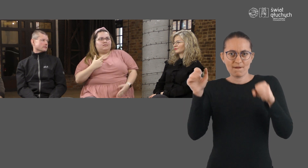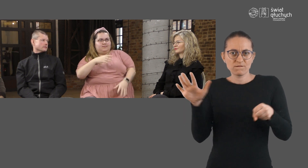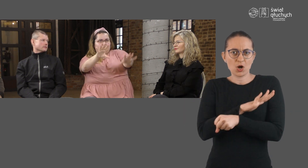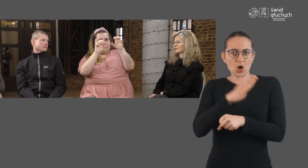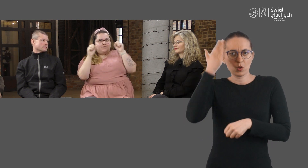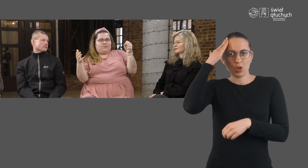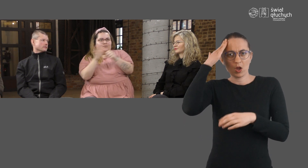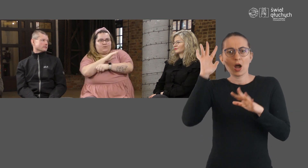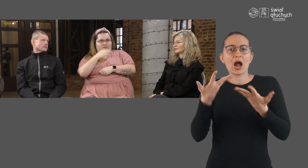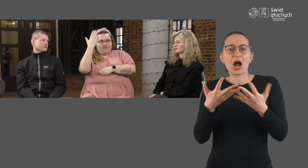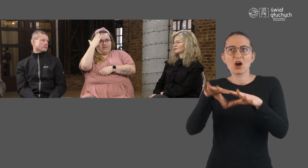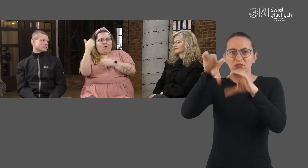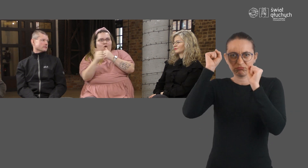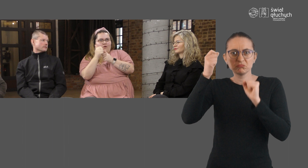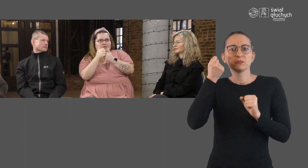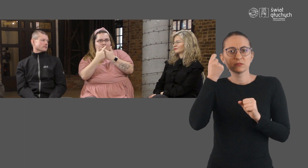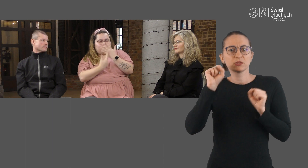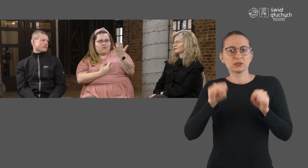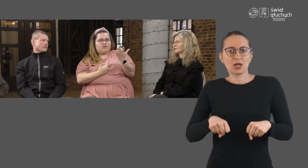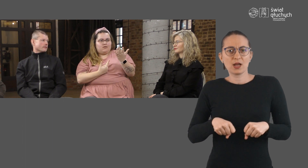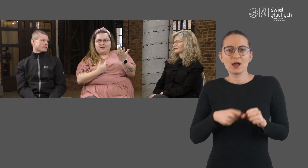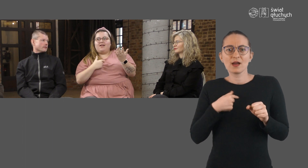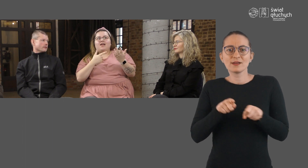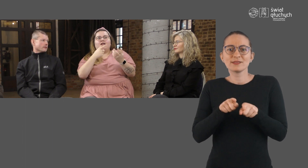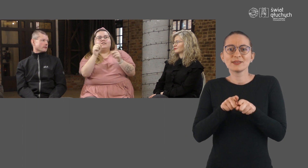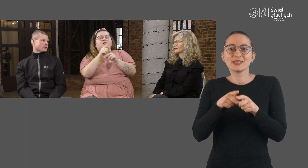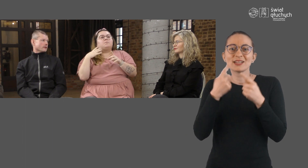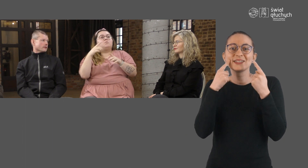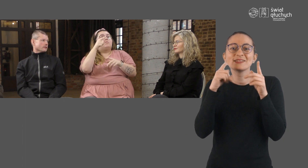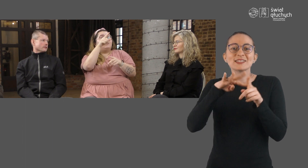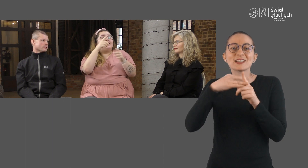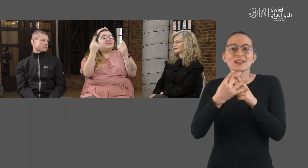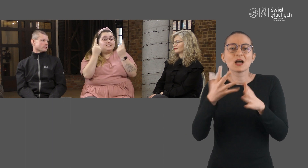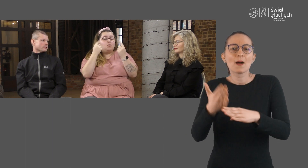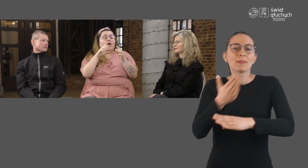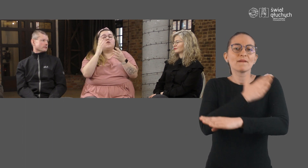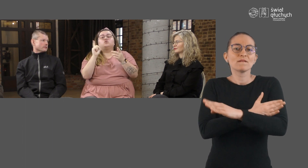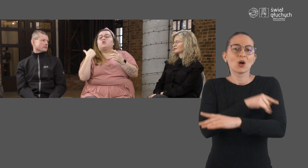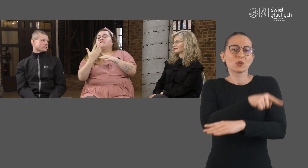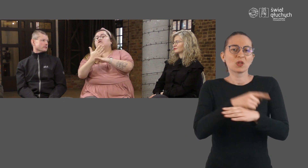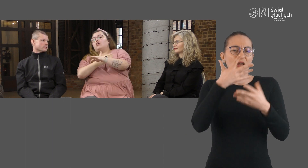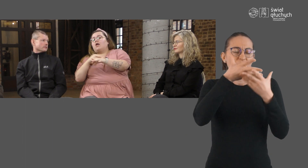Już czułam się bardzo komfortowo, bardzo dobrze odbierałam wszystkie komunikaty, wiedziałam, o co chodzi.